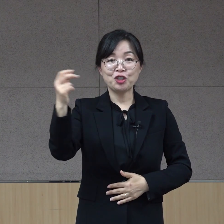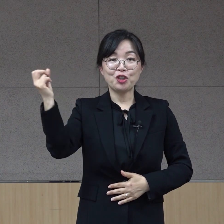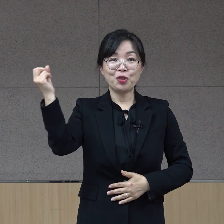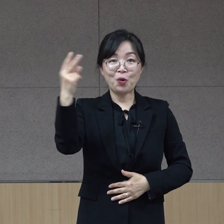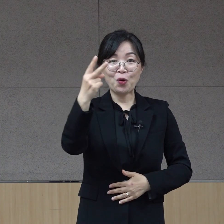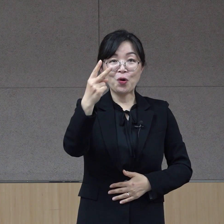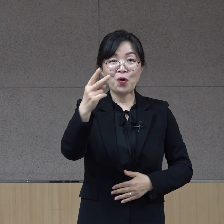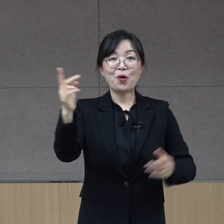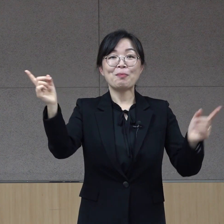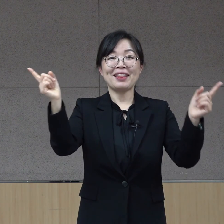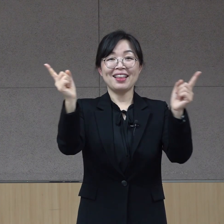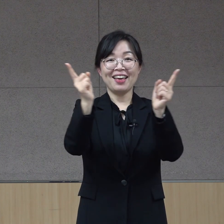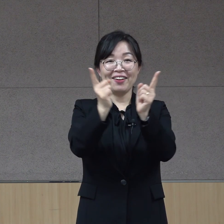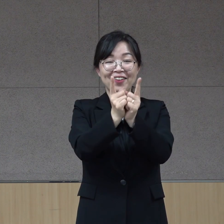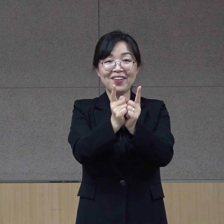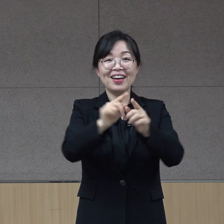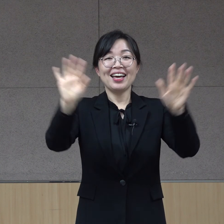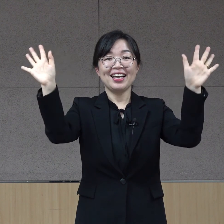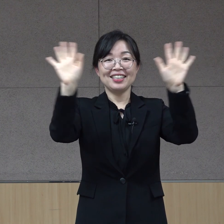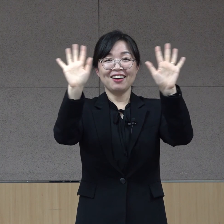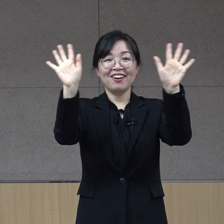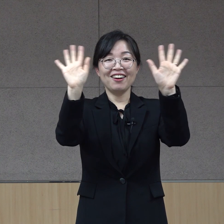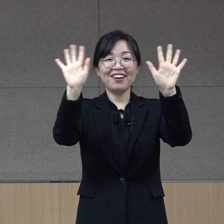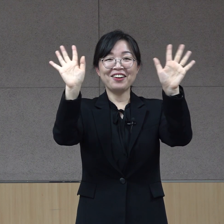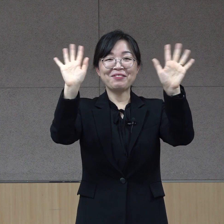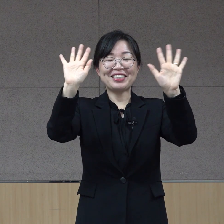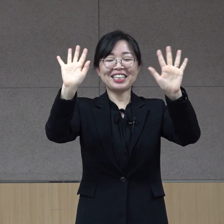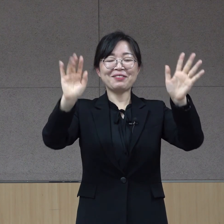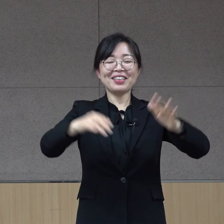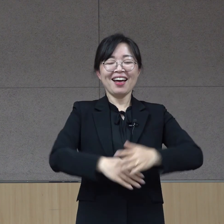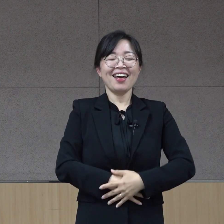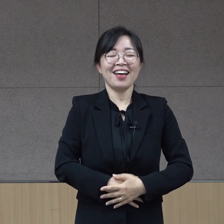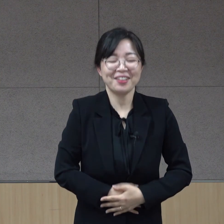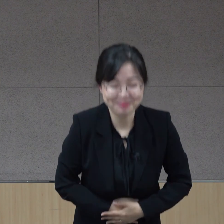주 또 만나요. 안녕. 마치겠습니다.